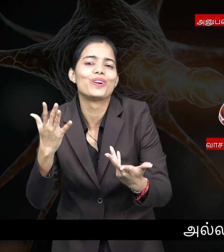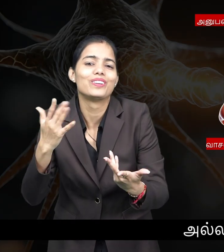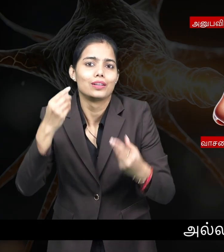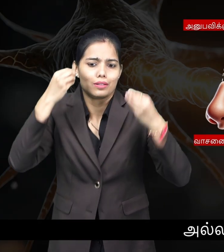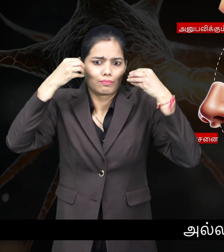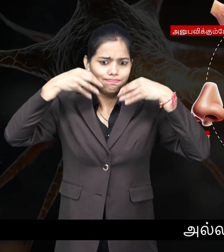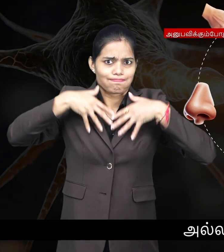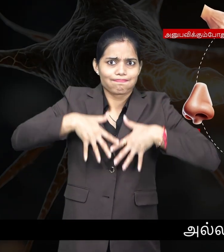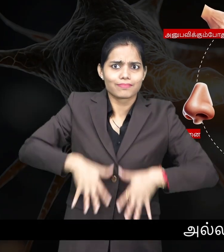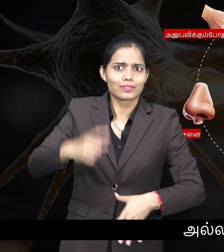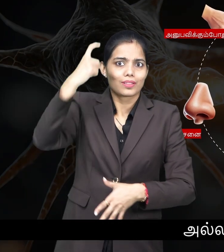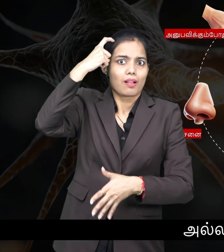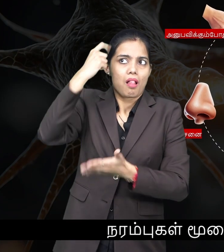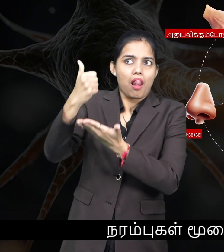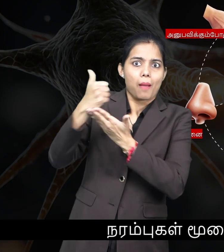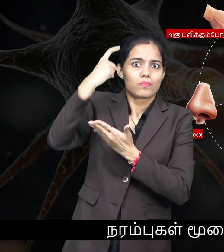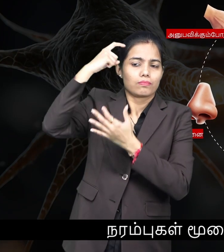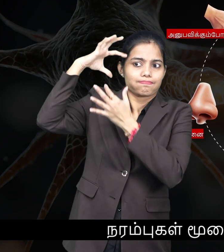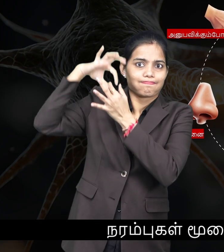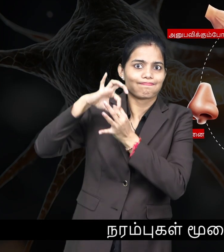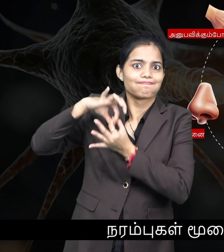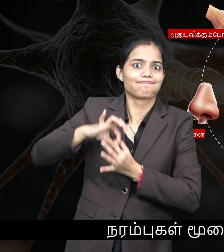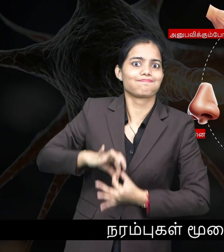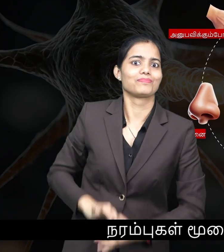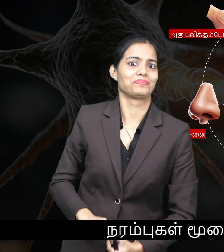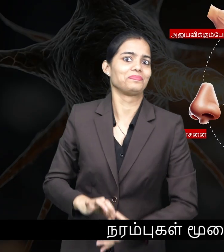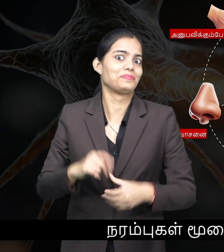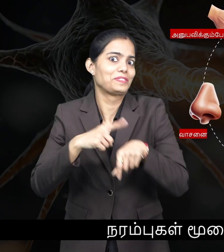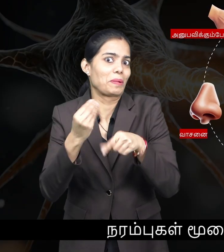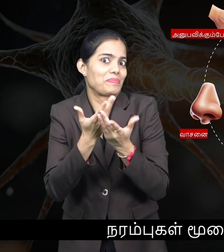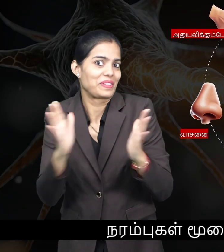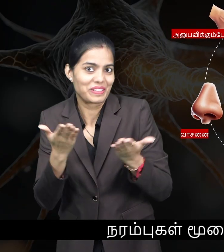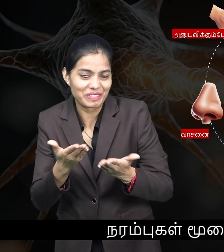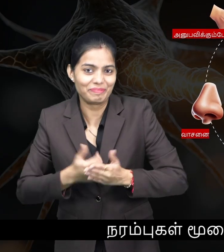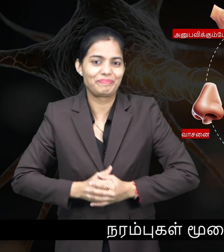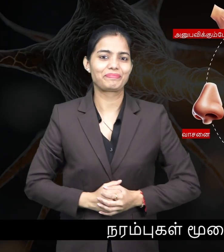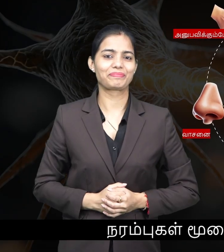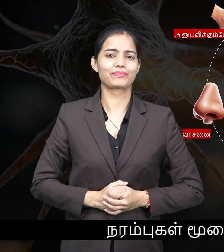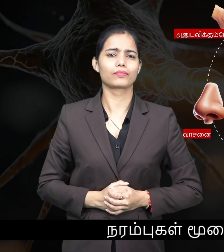போது அல்லது தொடும் போது நரம்புகள் மூளைக்கு செய்தியை அனுப்பும்.